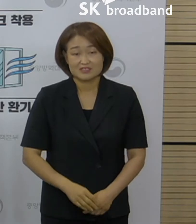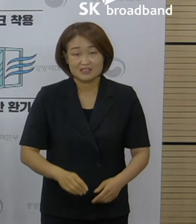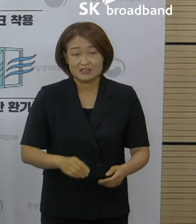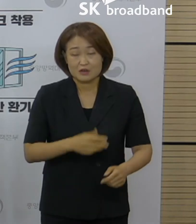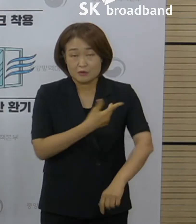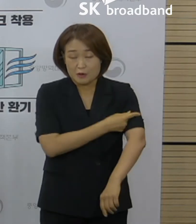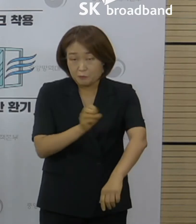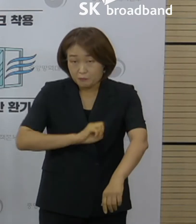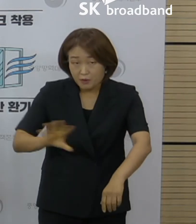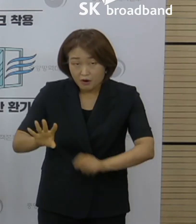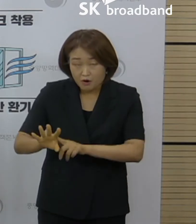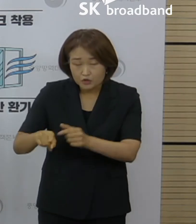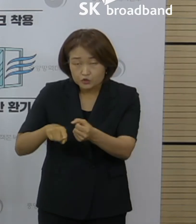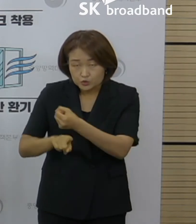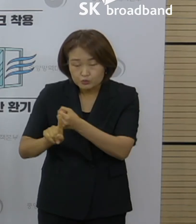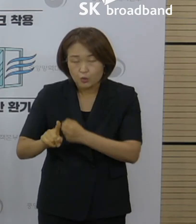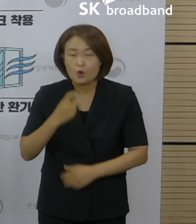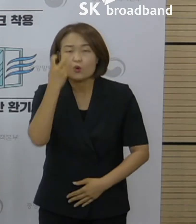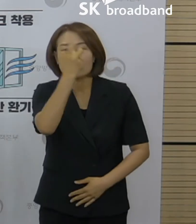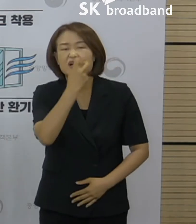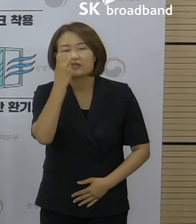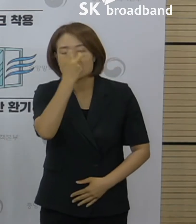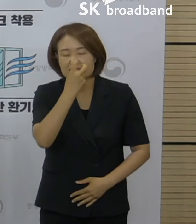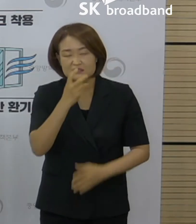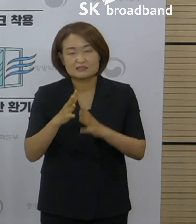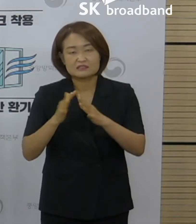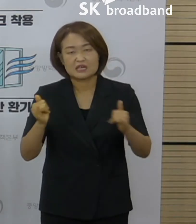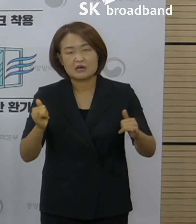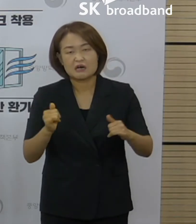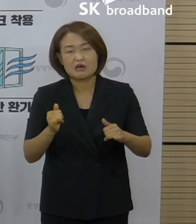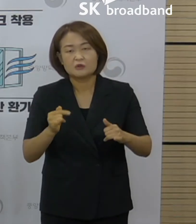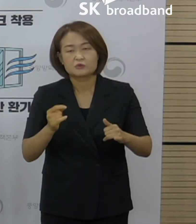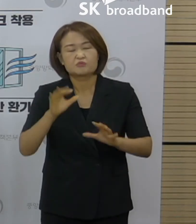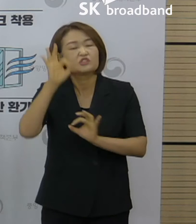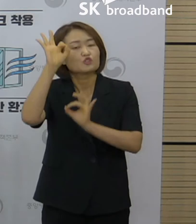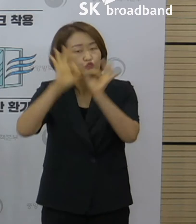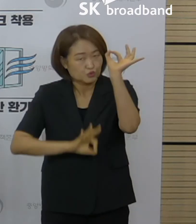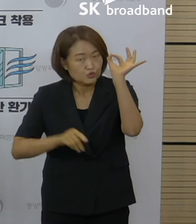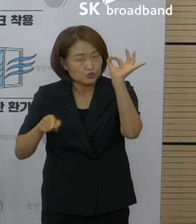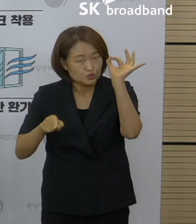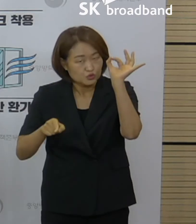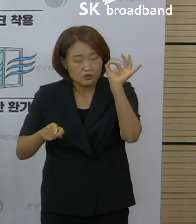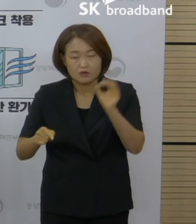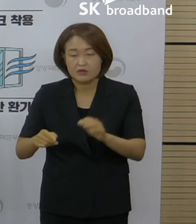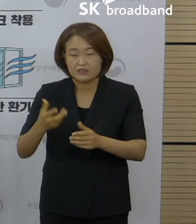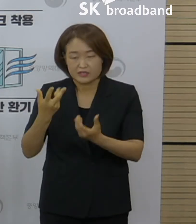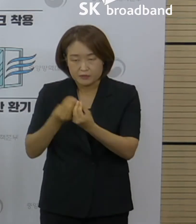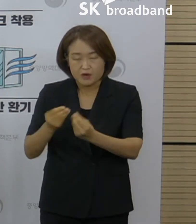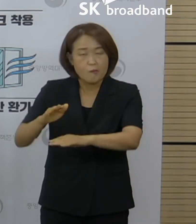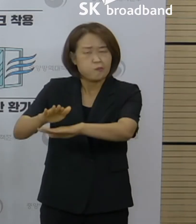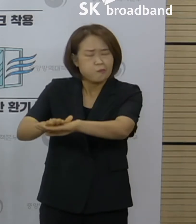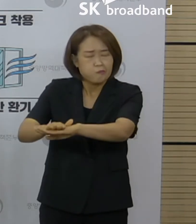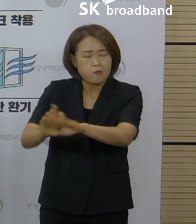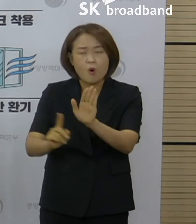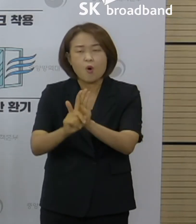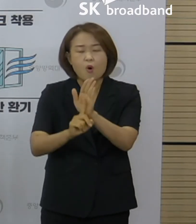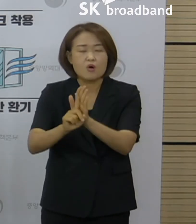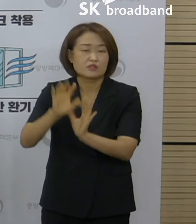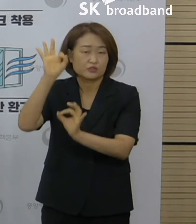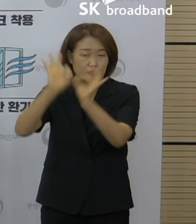백신 담당자의 그 관리 부주의로 인한 백신별 적전 보관 온도 이탈, 그다음에